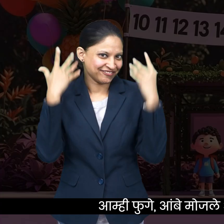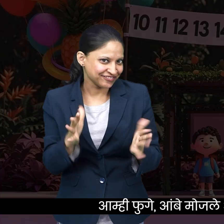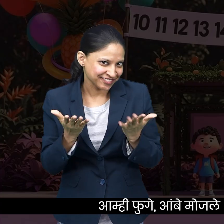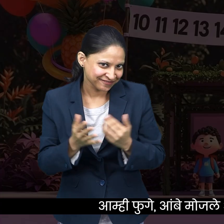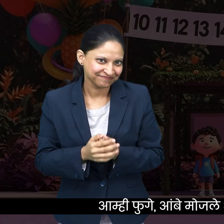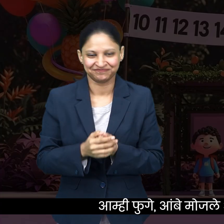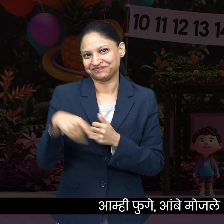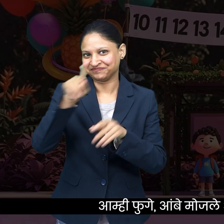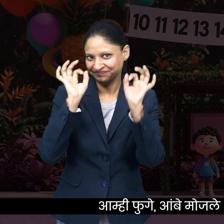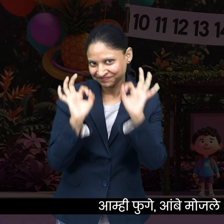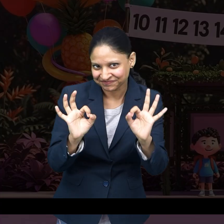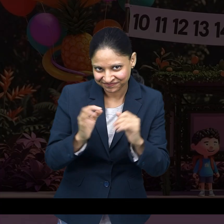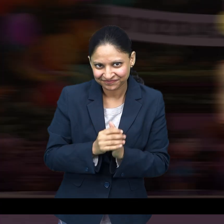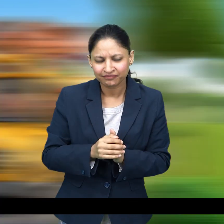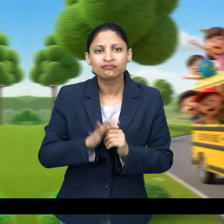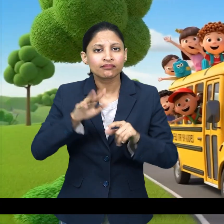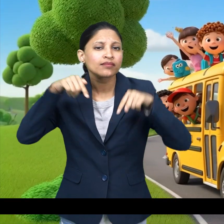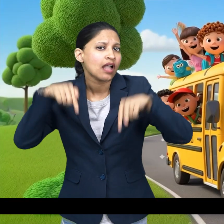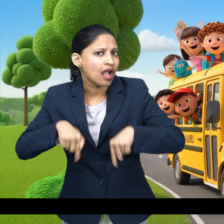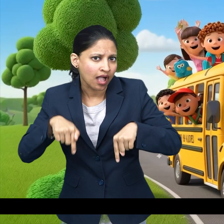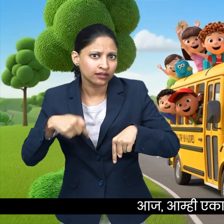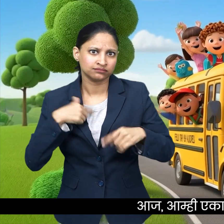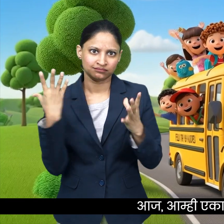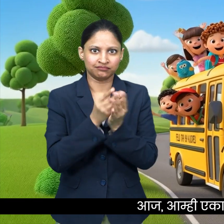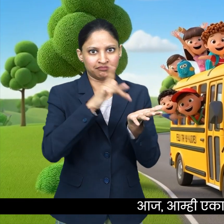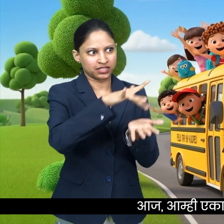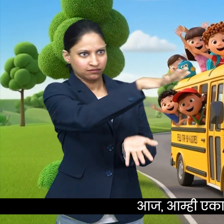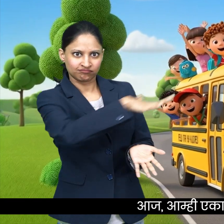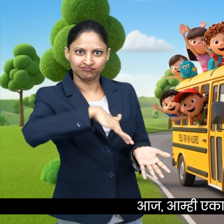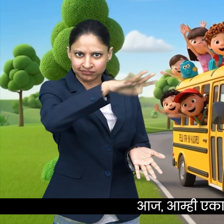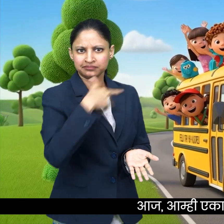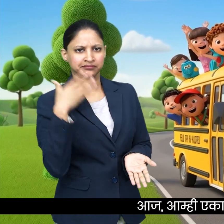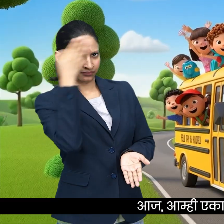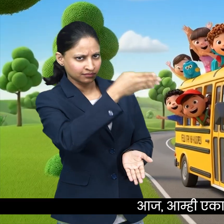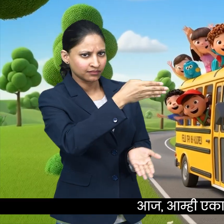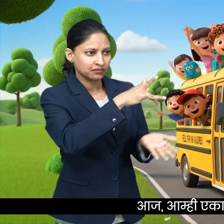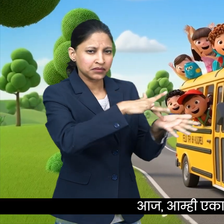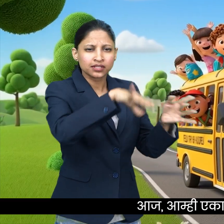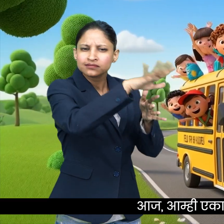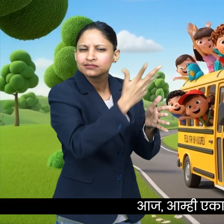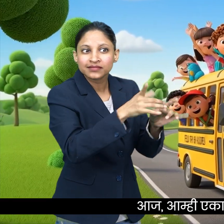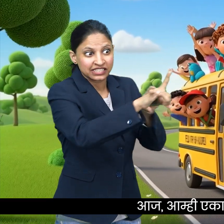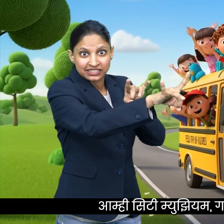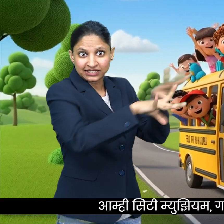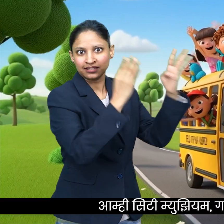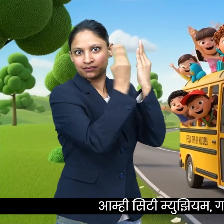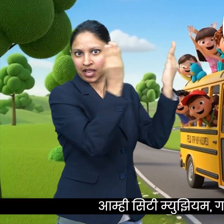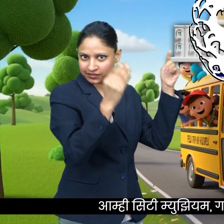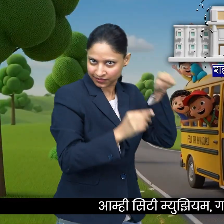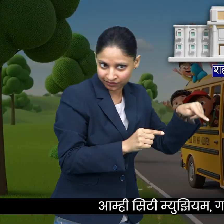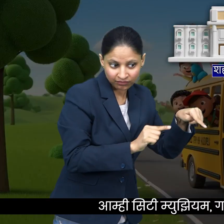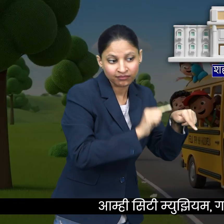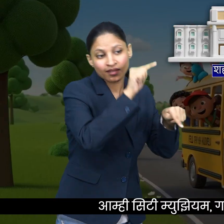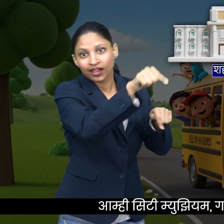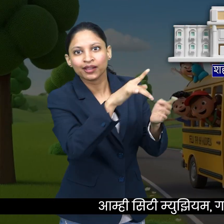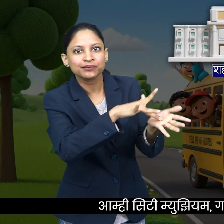जोडले आणि काढलेही. छान. आज आम्ही एका फील्ड ट्रिपला जात आहोत. आम्ही